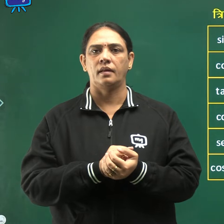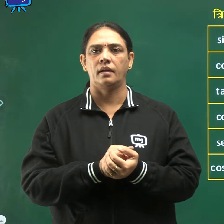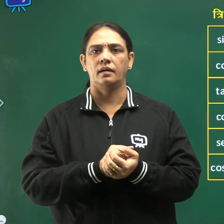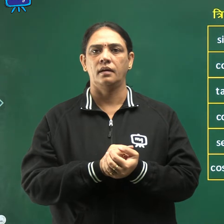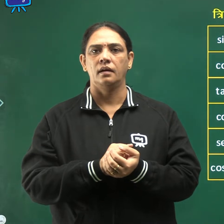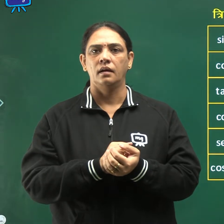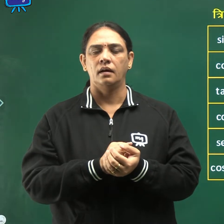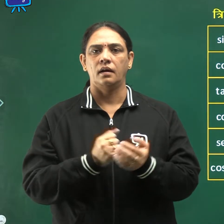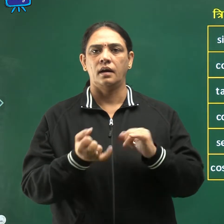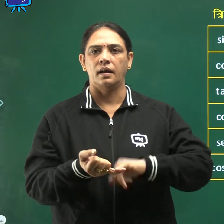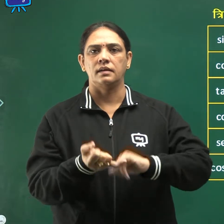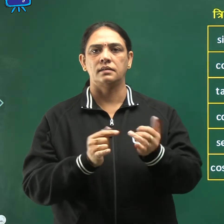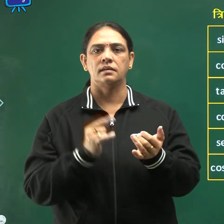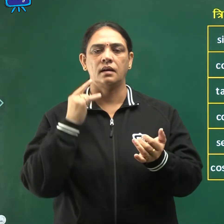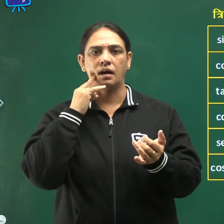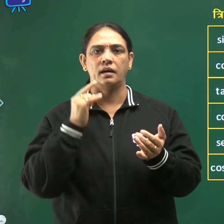त्रिकोणमिति का